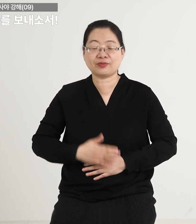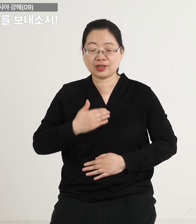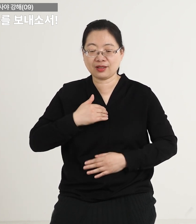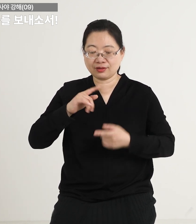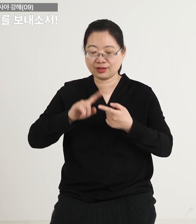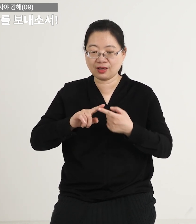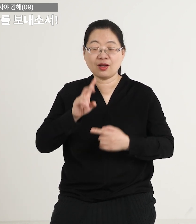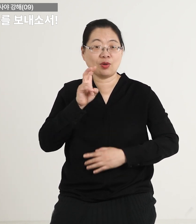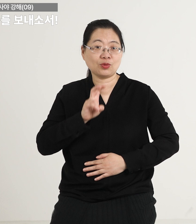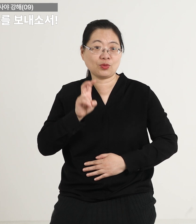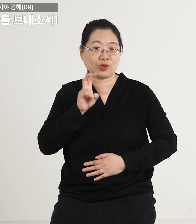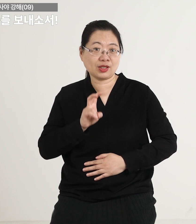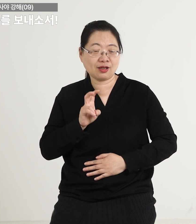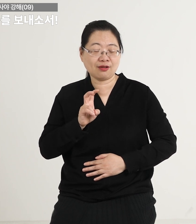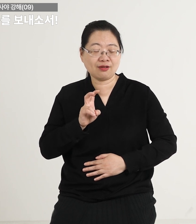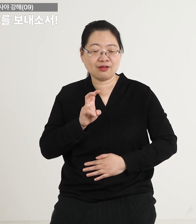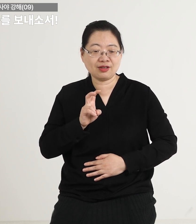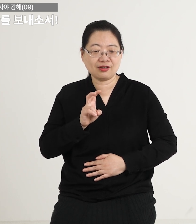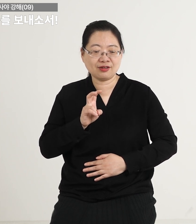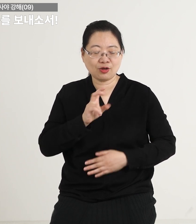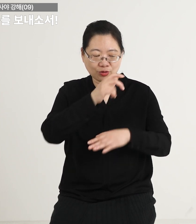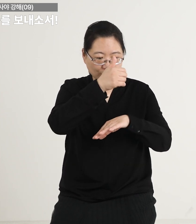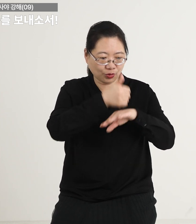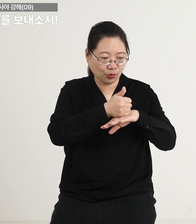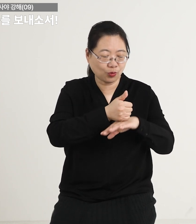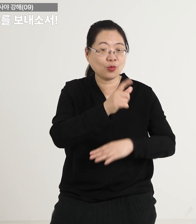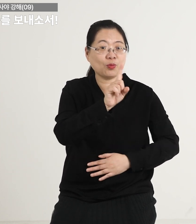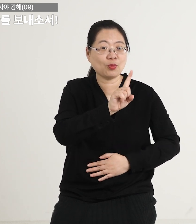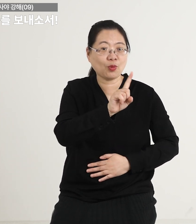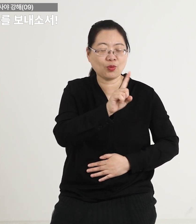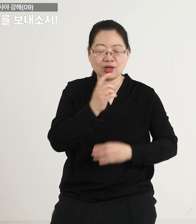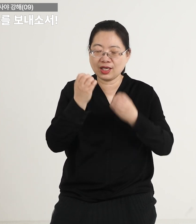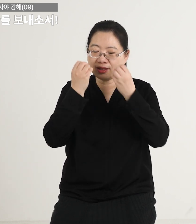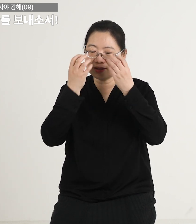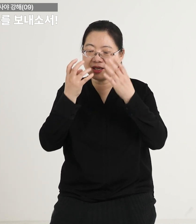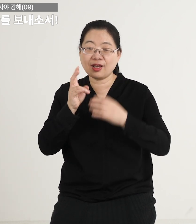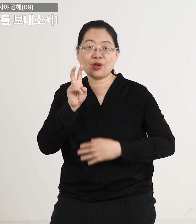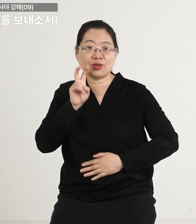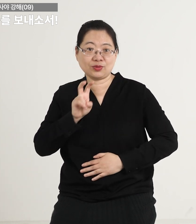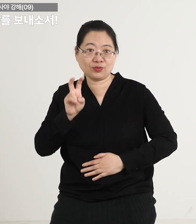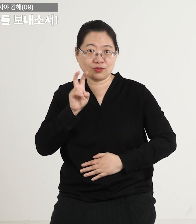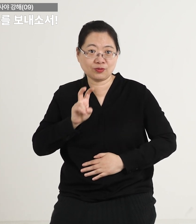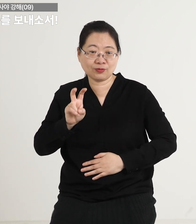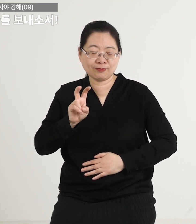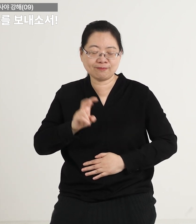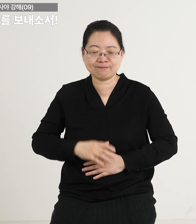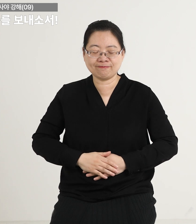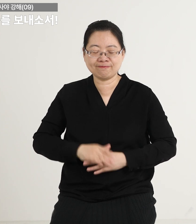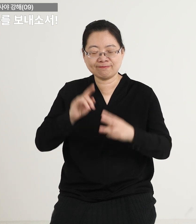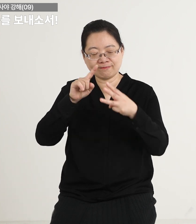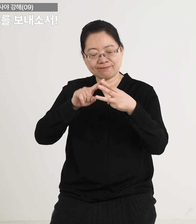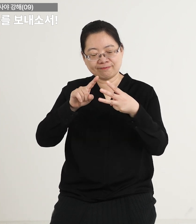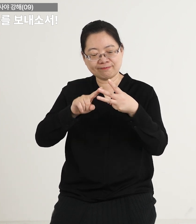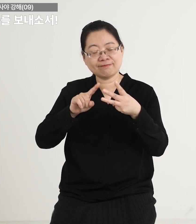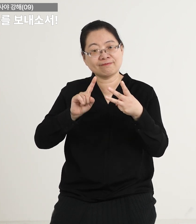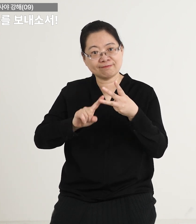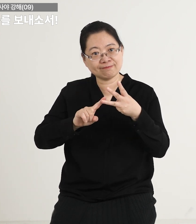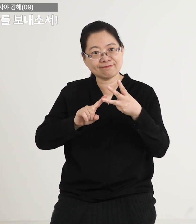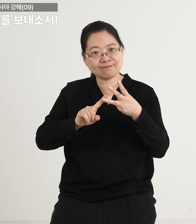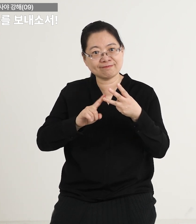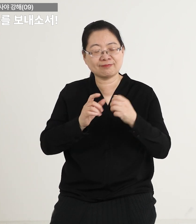나에 대한 노래가 무슨 노래로 결론이 났죠? 새 노래. 이렇게 세 가지